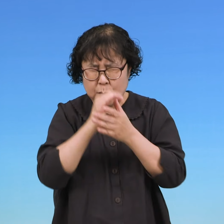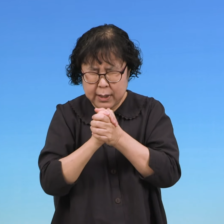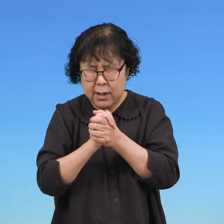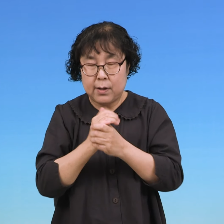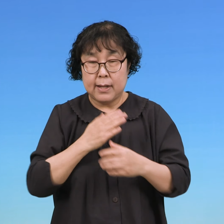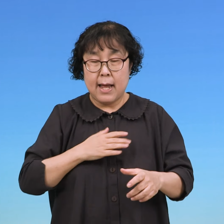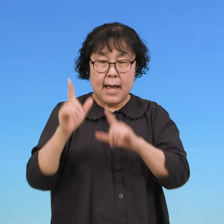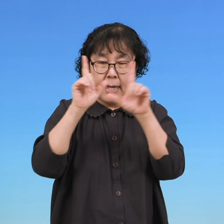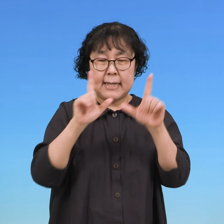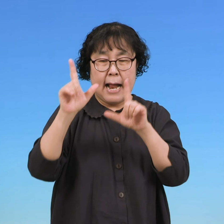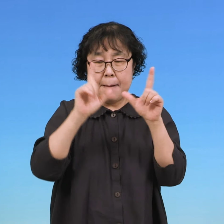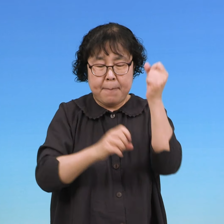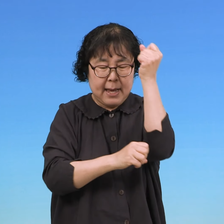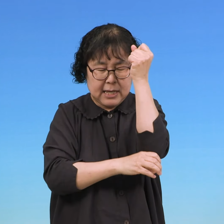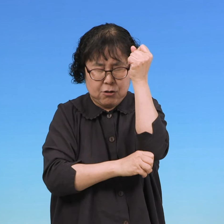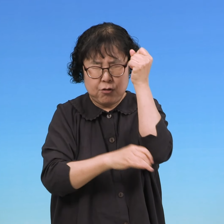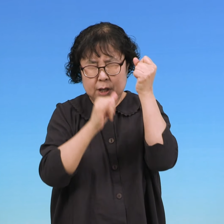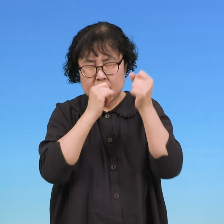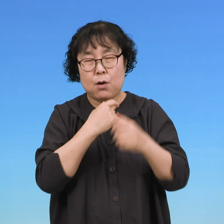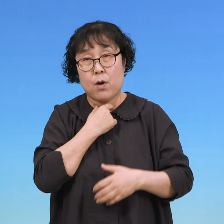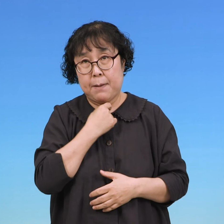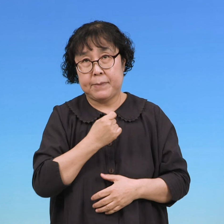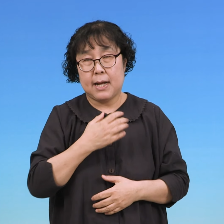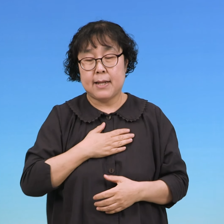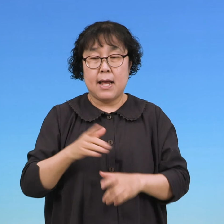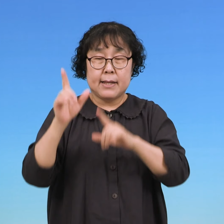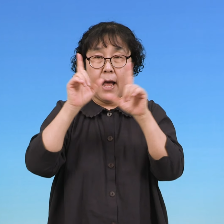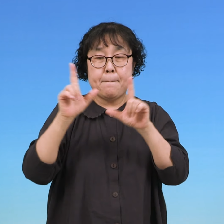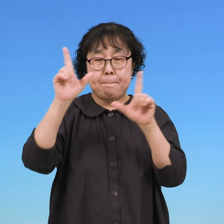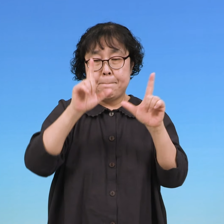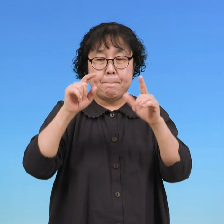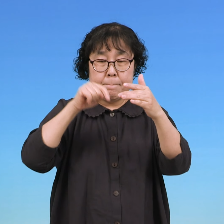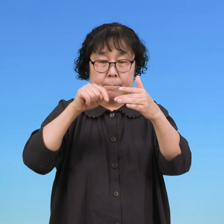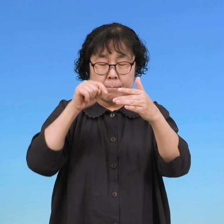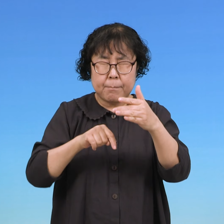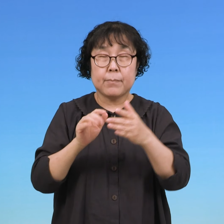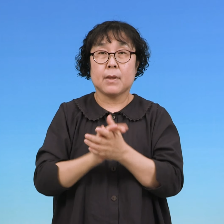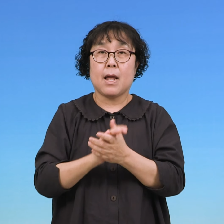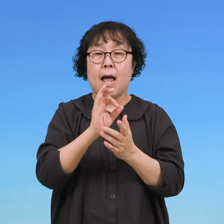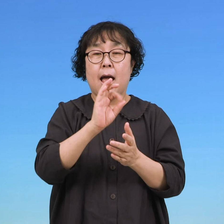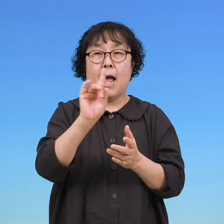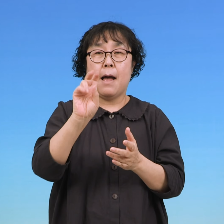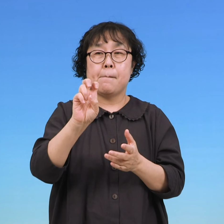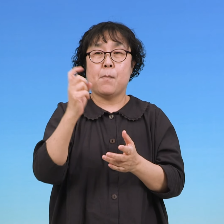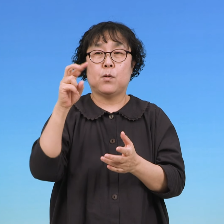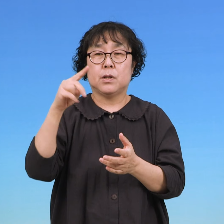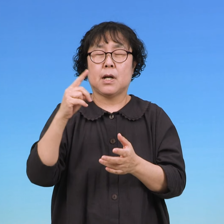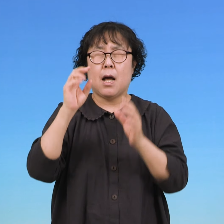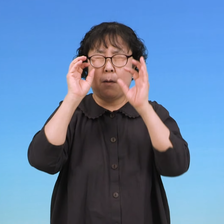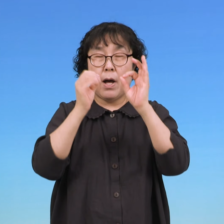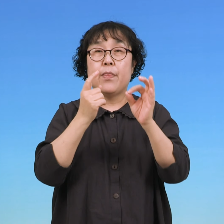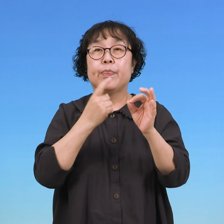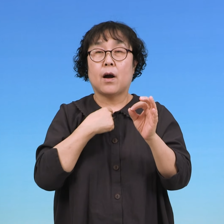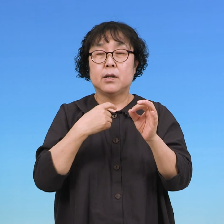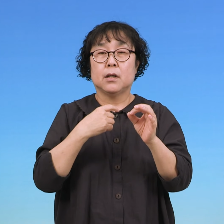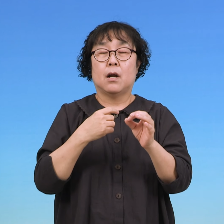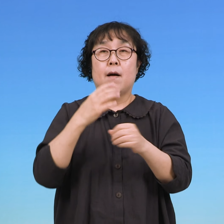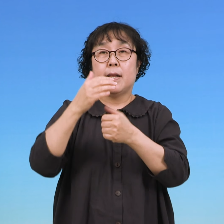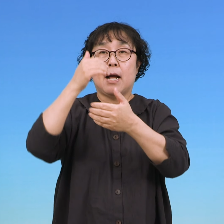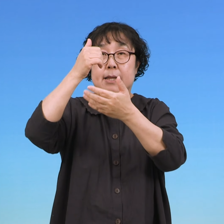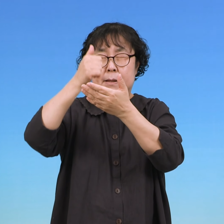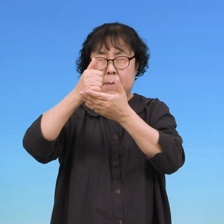아버지 내 삶에 기준이 있기를 원합니다. 아버지 내 삶에 그 아모스가 보았던 것처럼